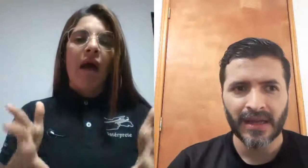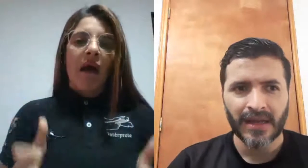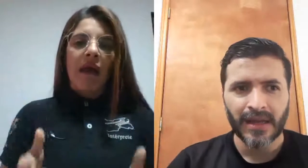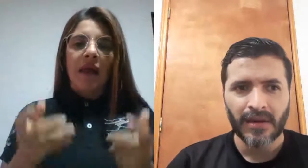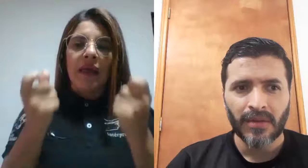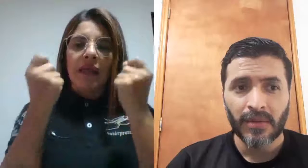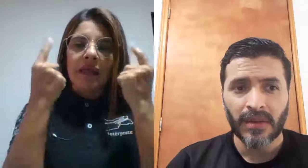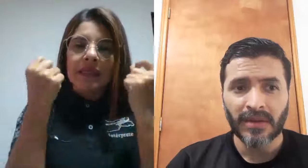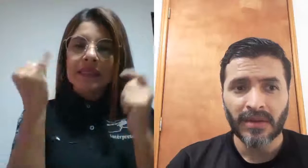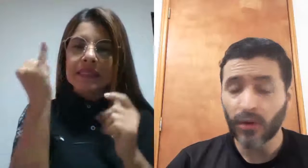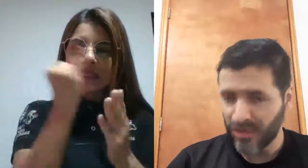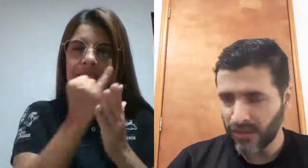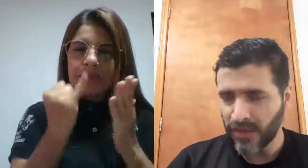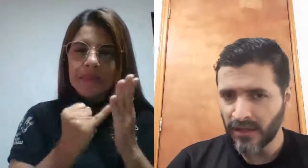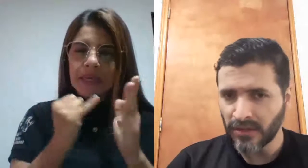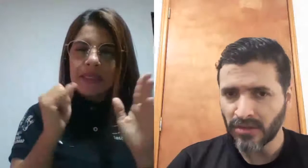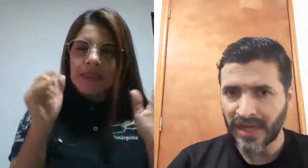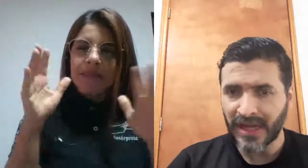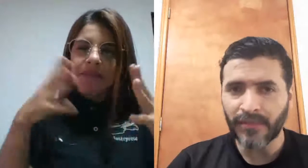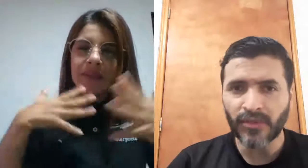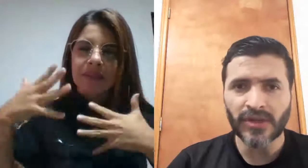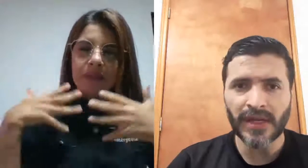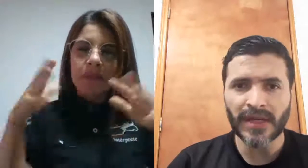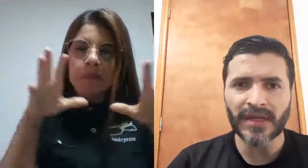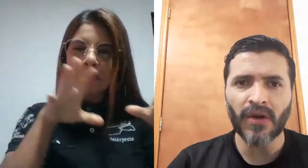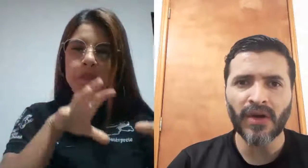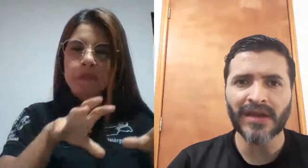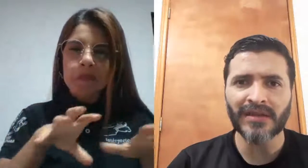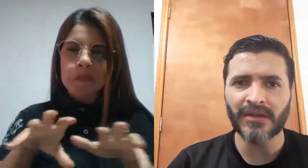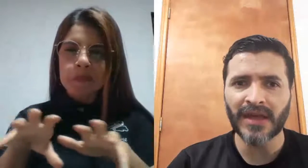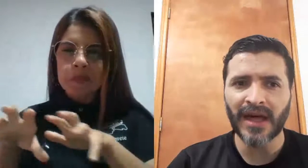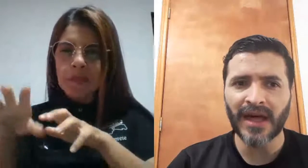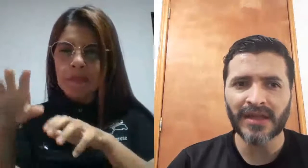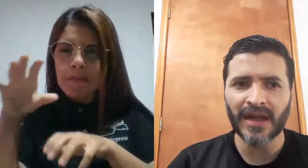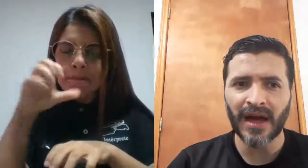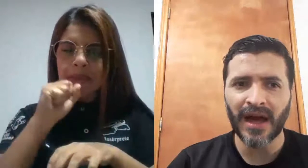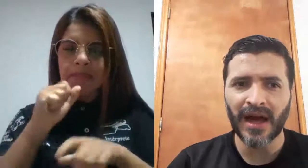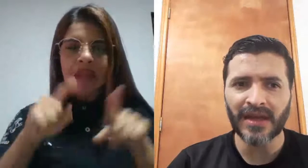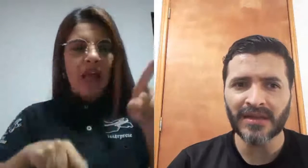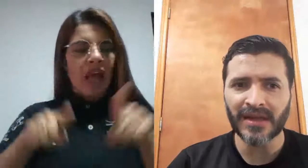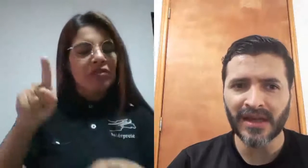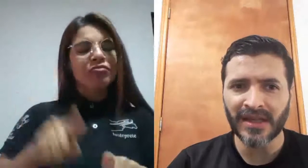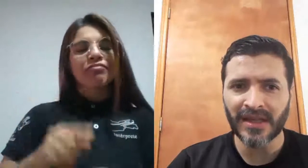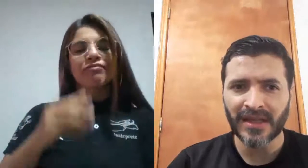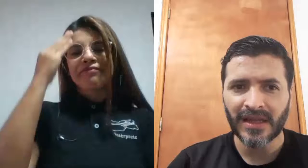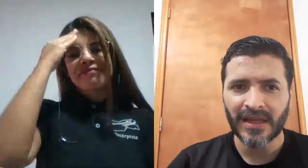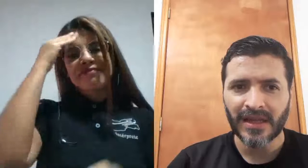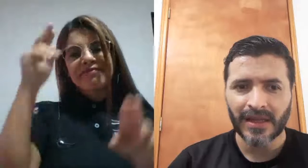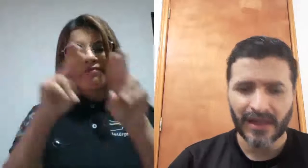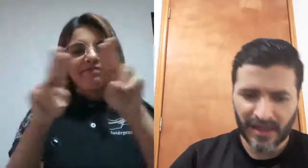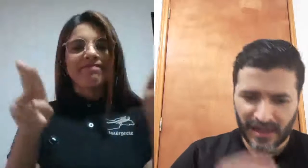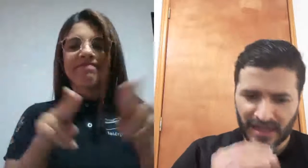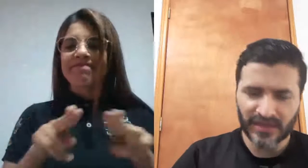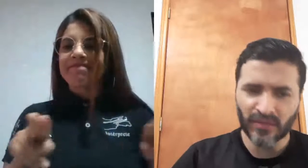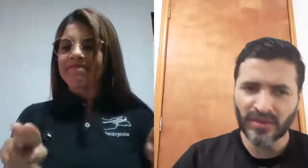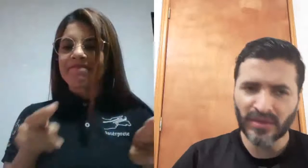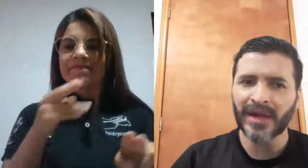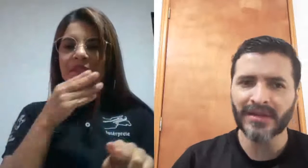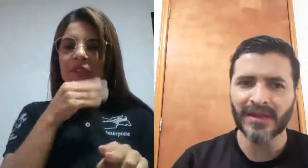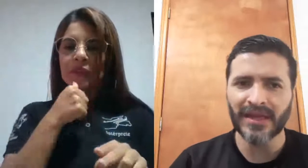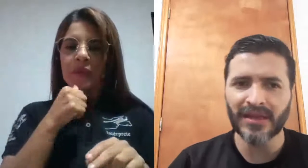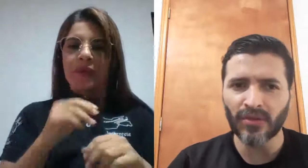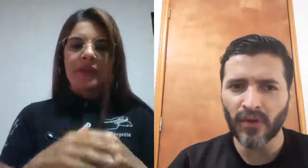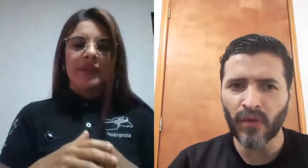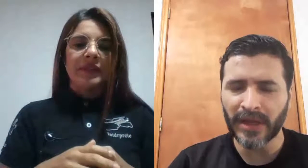imagen. De lo contrario, quienes no tengan la posibilidad de conectividad a Internet, en la